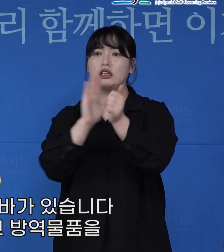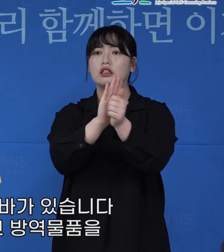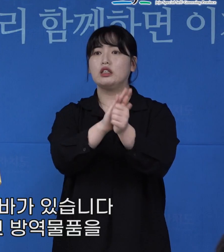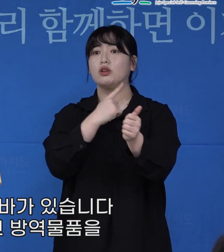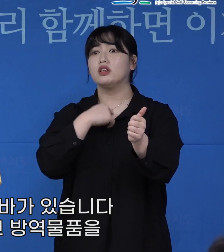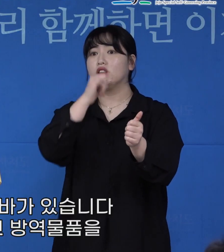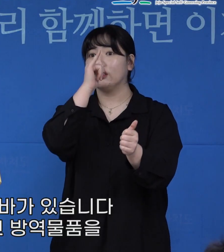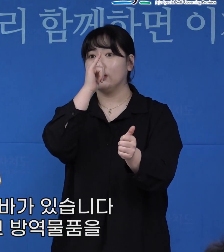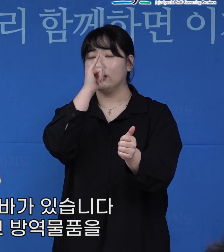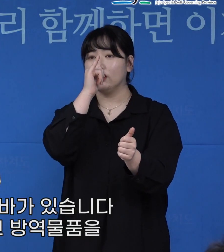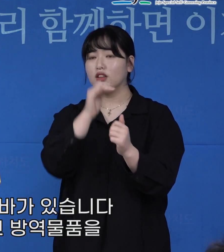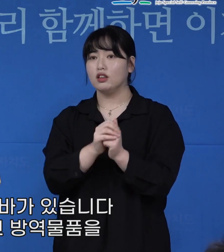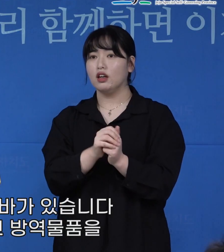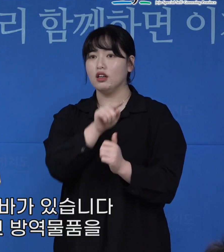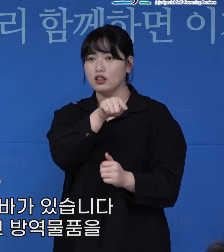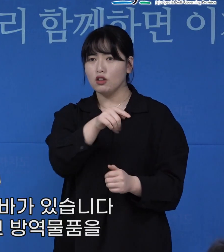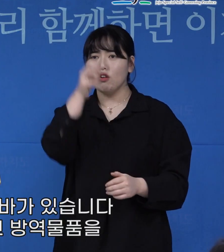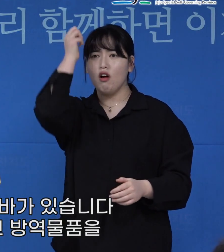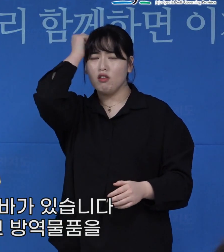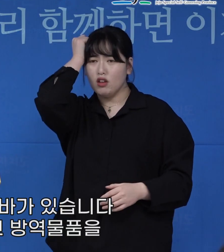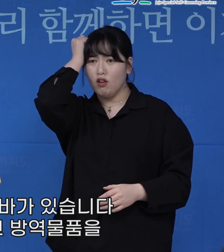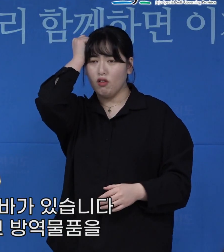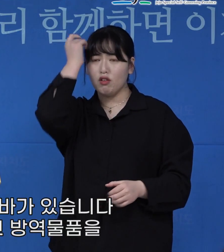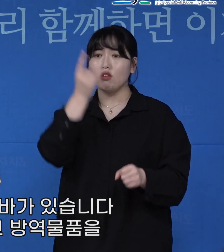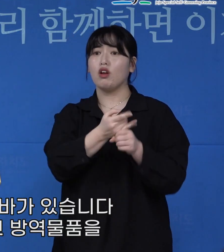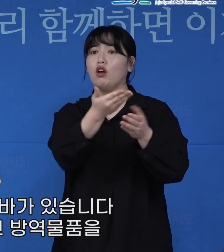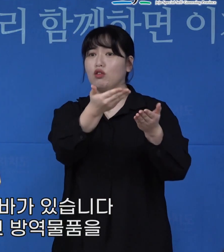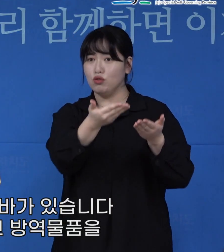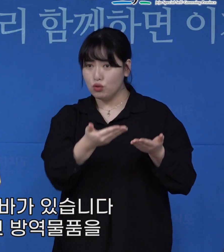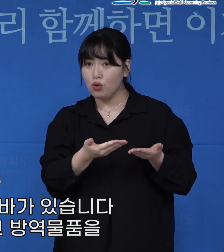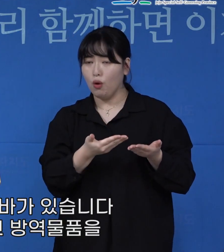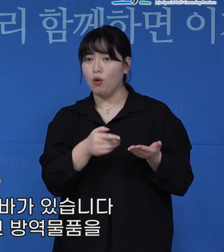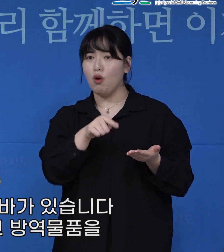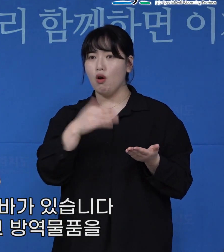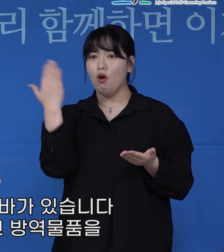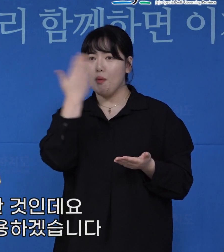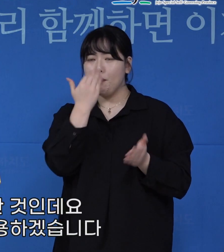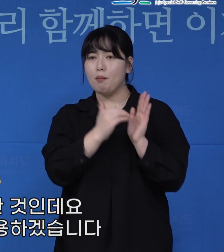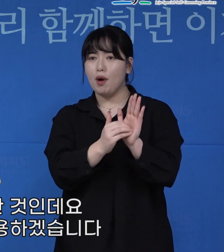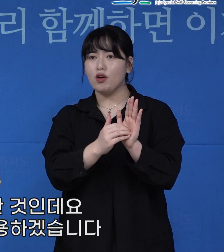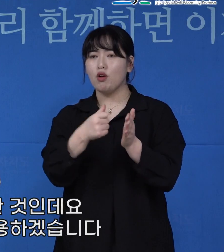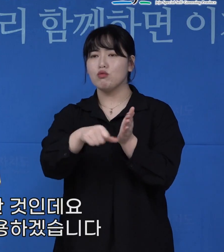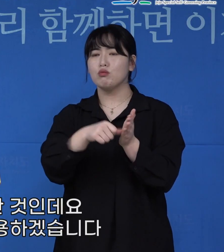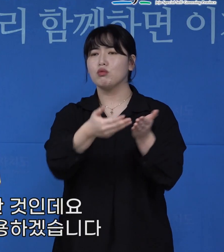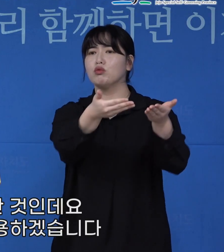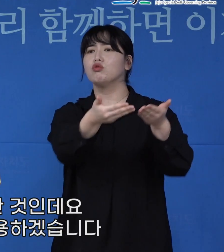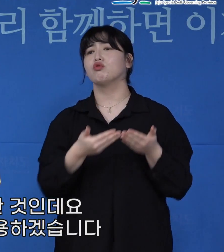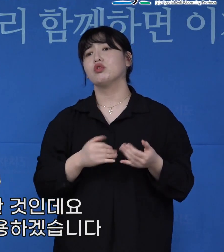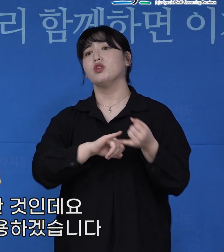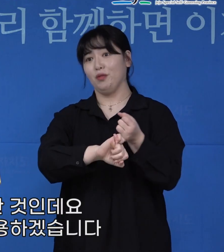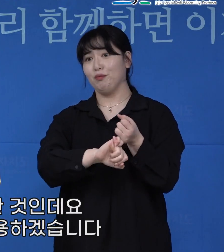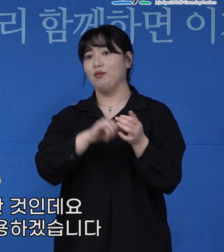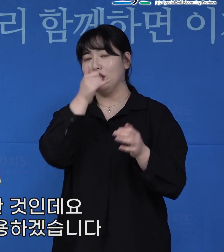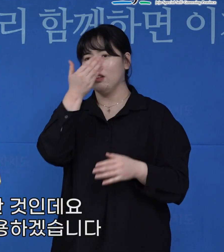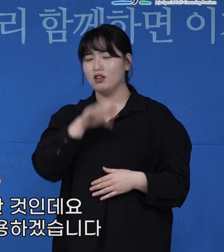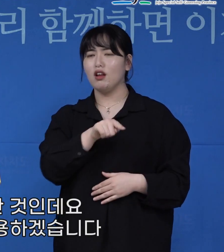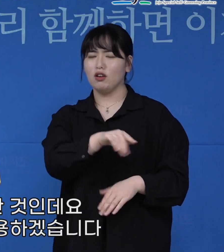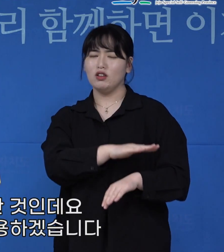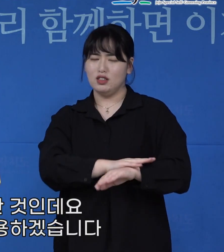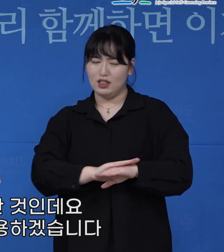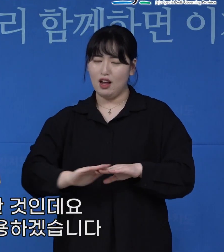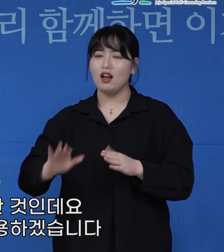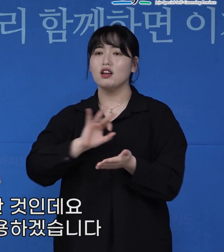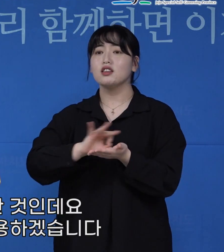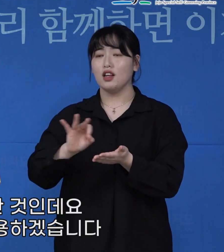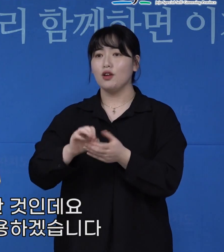바가 있습니다. 그것을 기억하고 방역 물품을 보내주기로 한 것인데요. 요긴하게